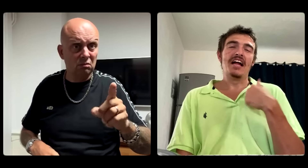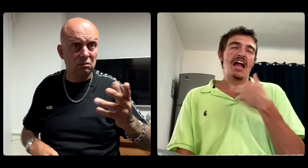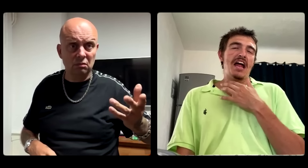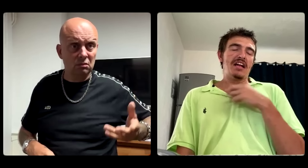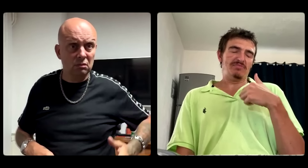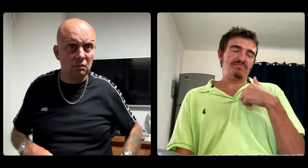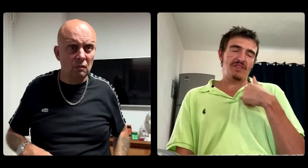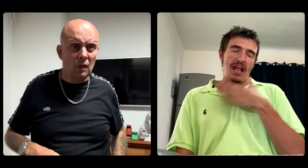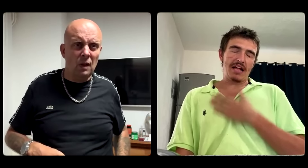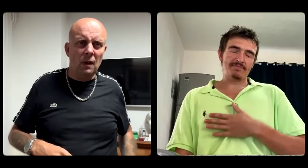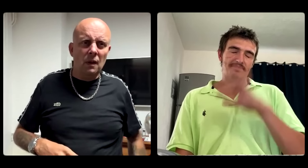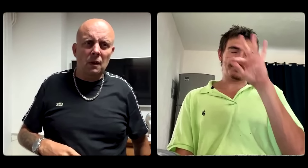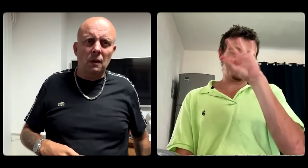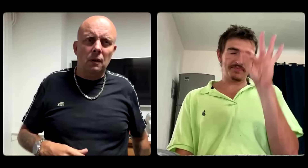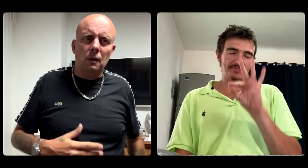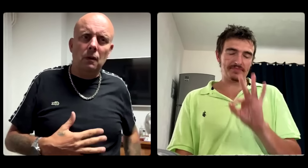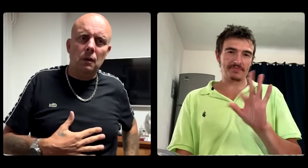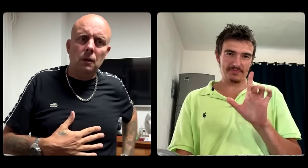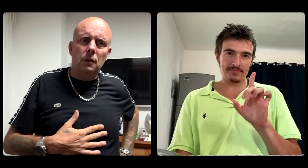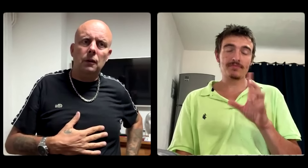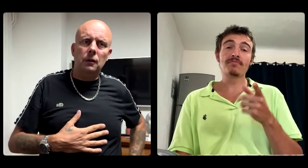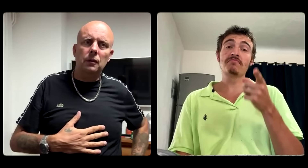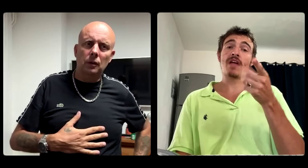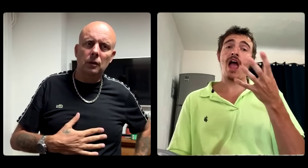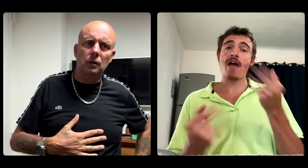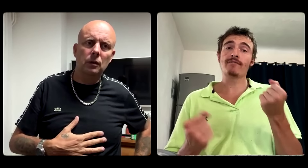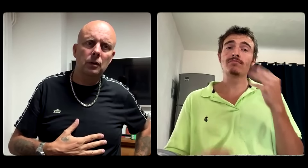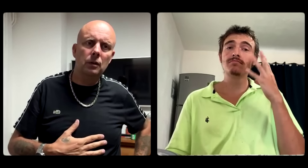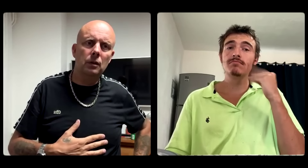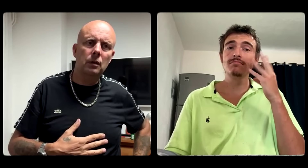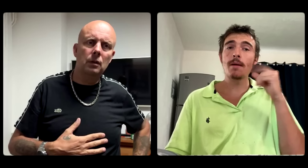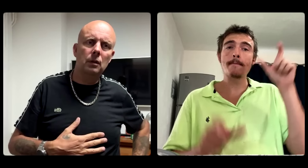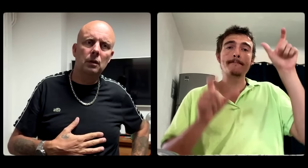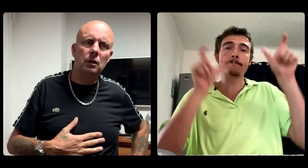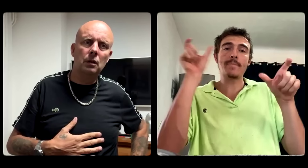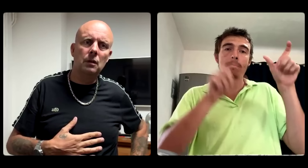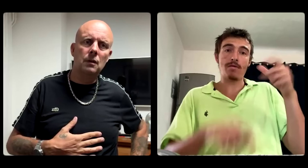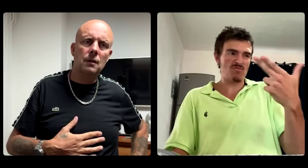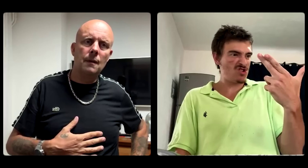Vraag je wat? Ga je nog geen lantaarn vallen?